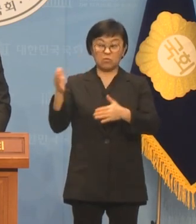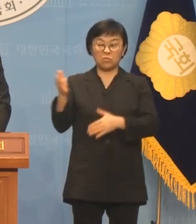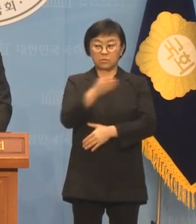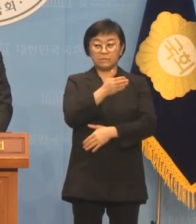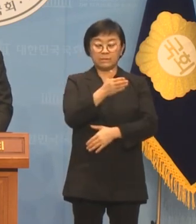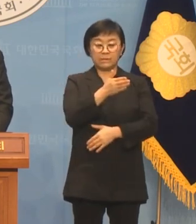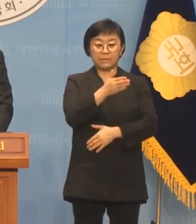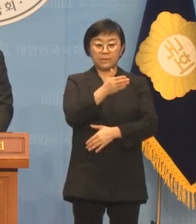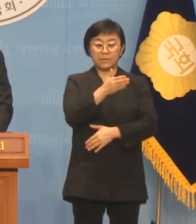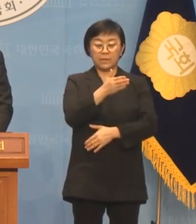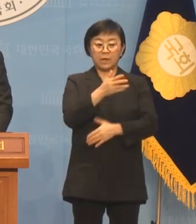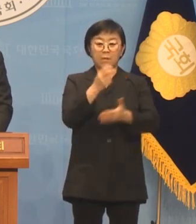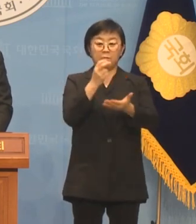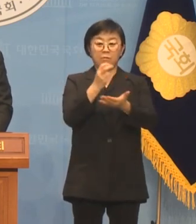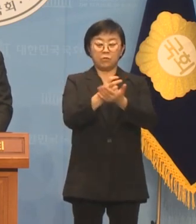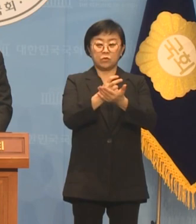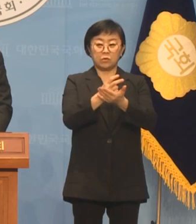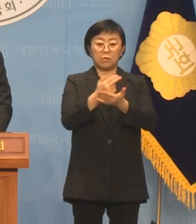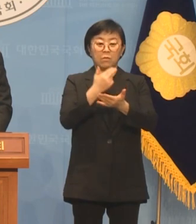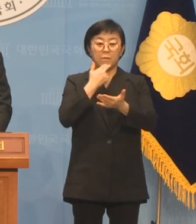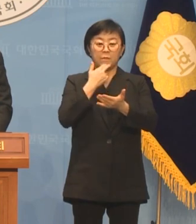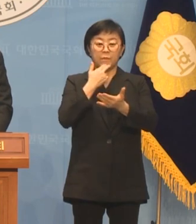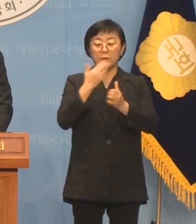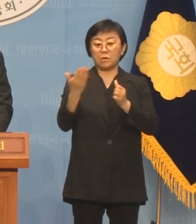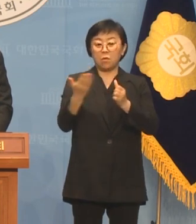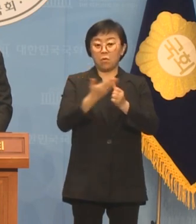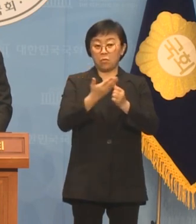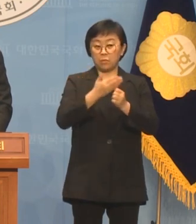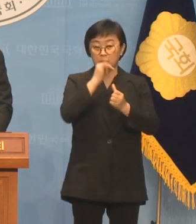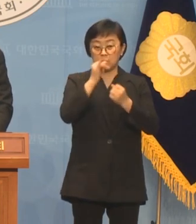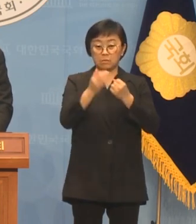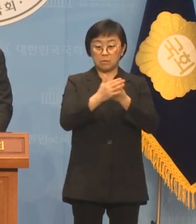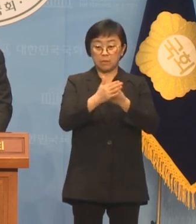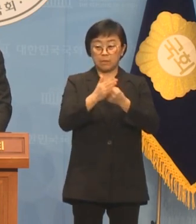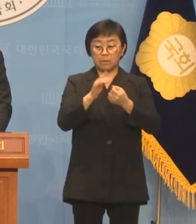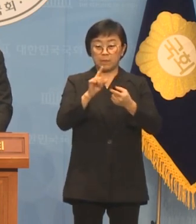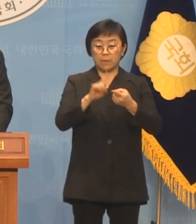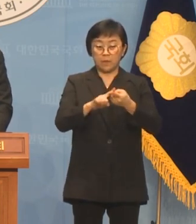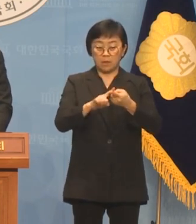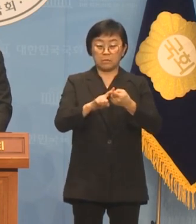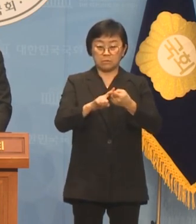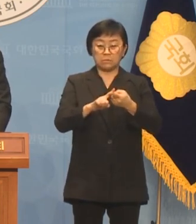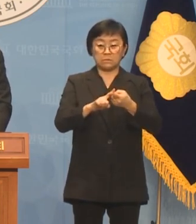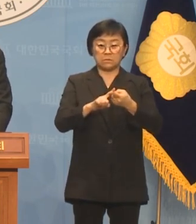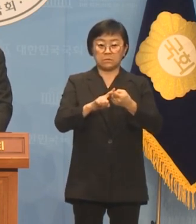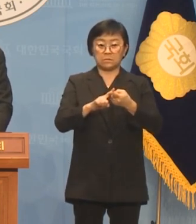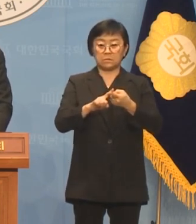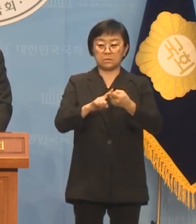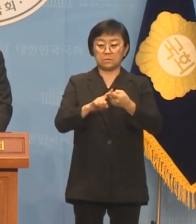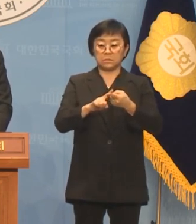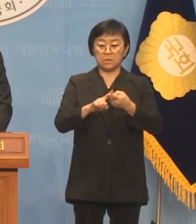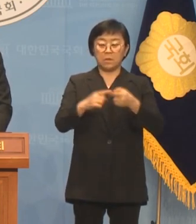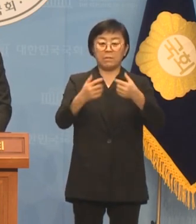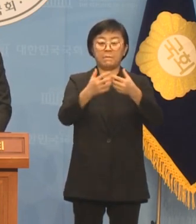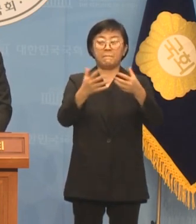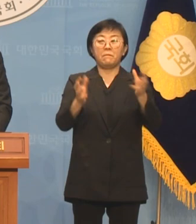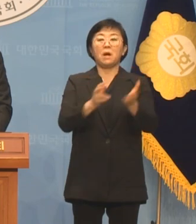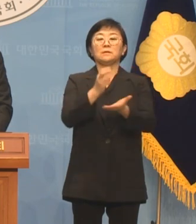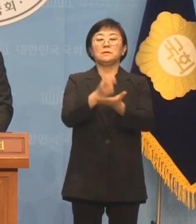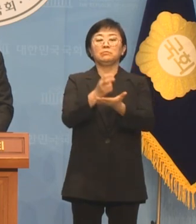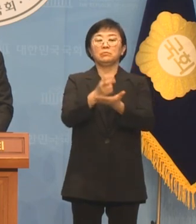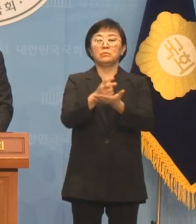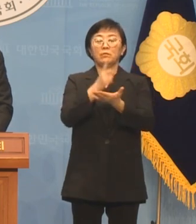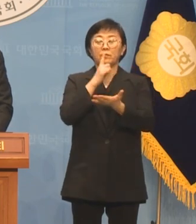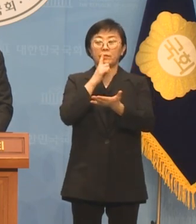시작해서 규정에도 없는 컷오프 대상이니 컷오프 가닥이니 컷오프 방침이니